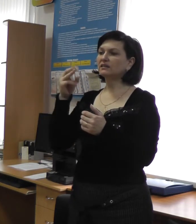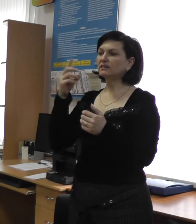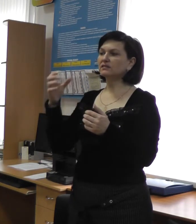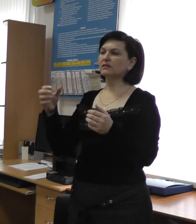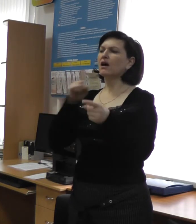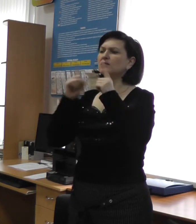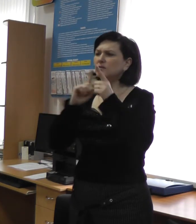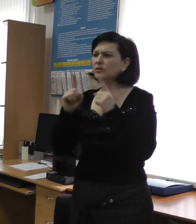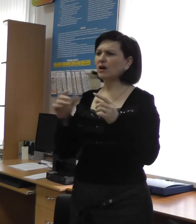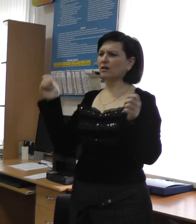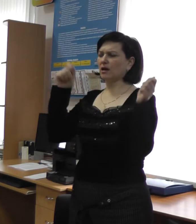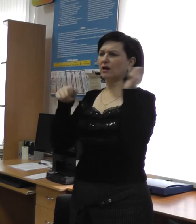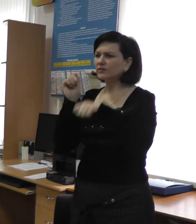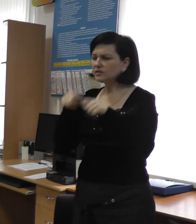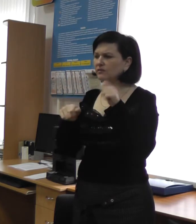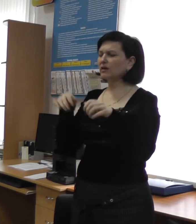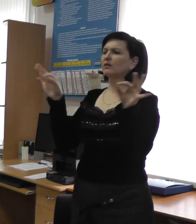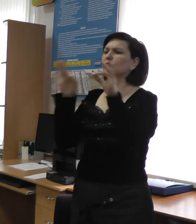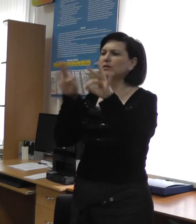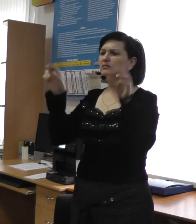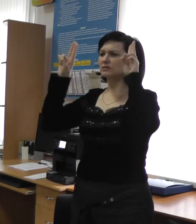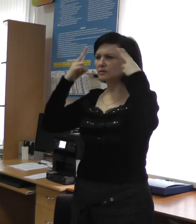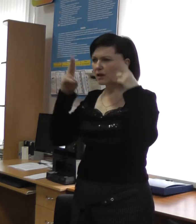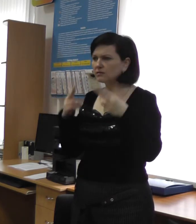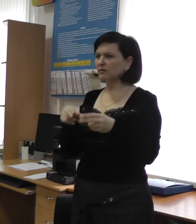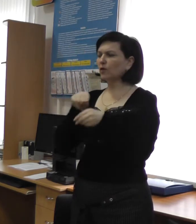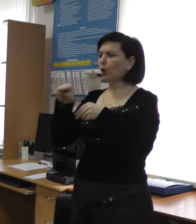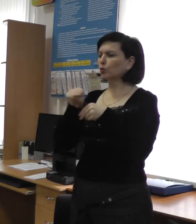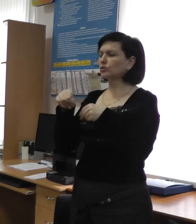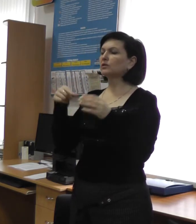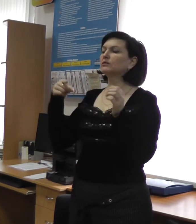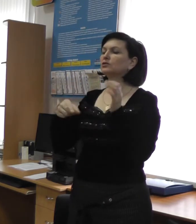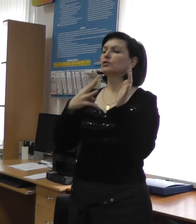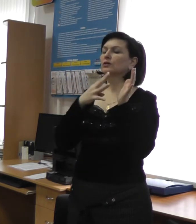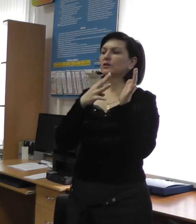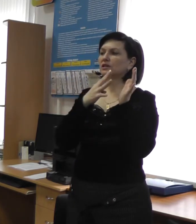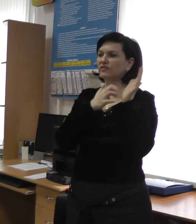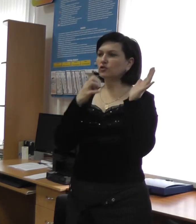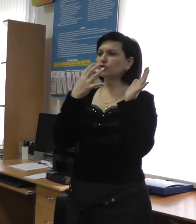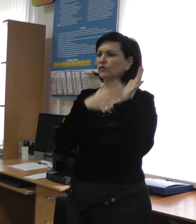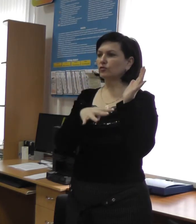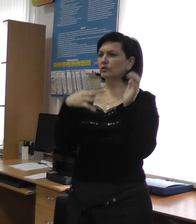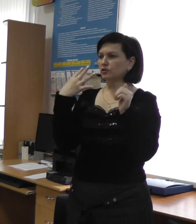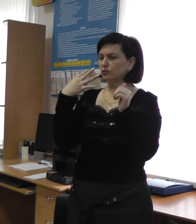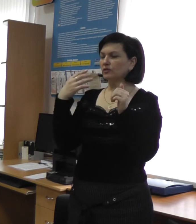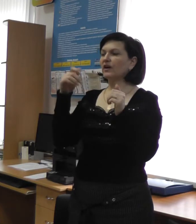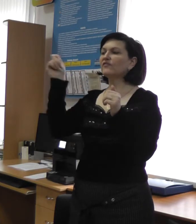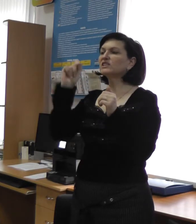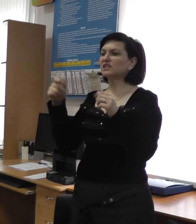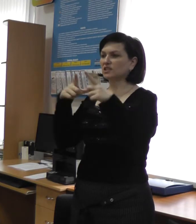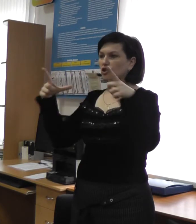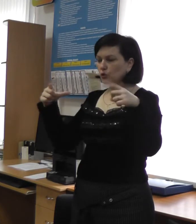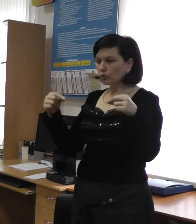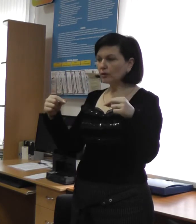семинаров, конференций, изучение языка, песен и танцев. А с 1994 года воскресная греческая школа